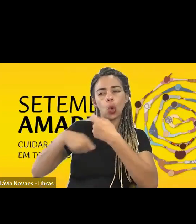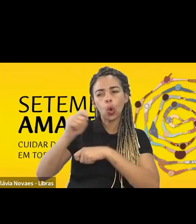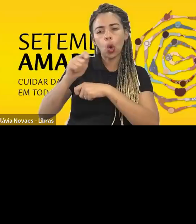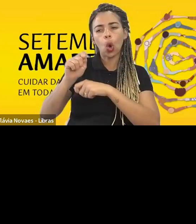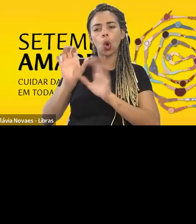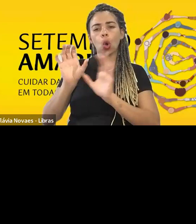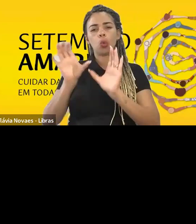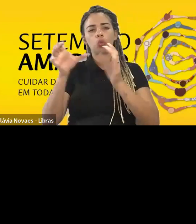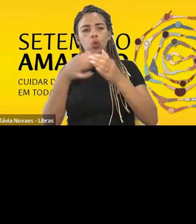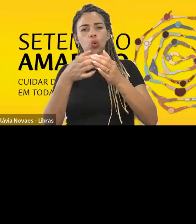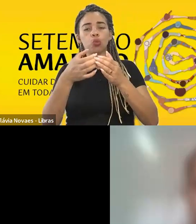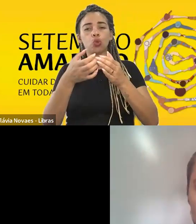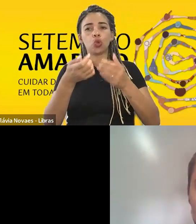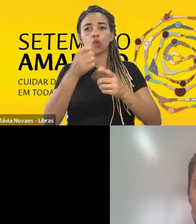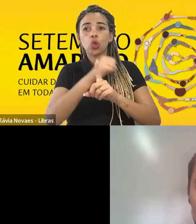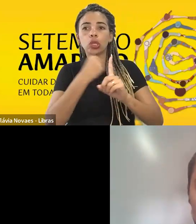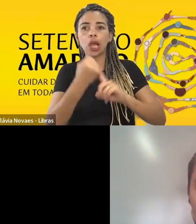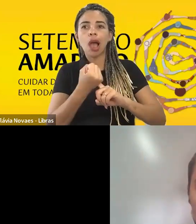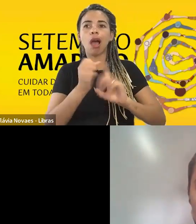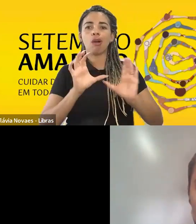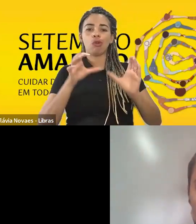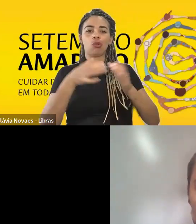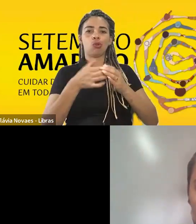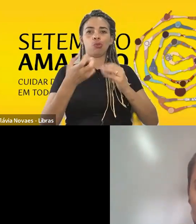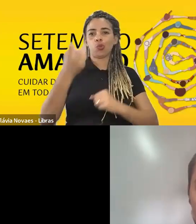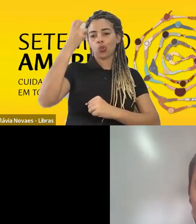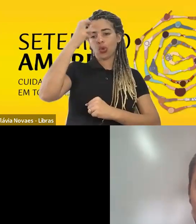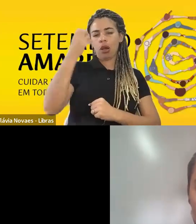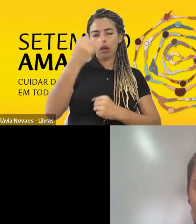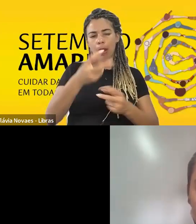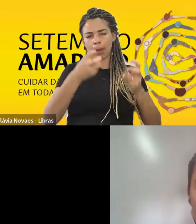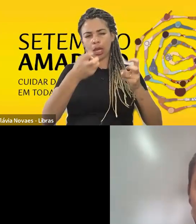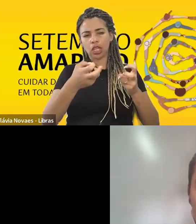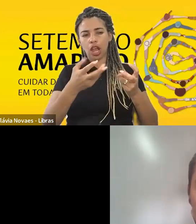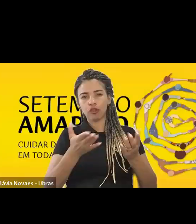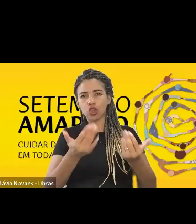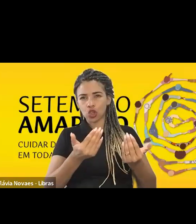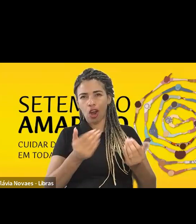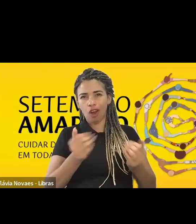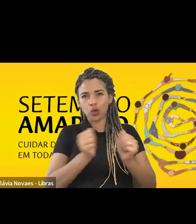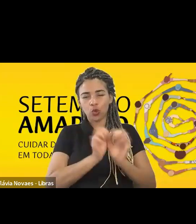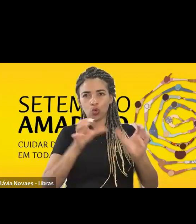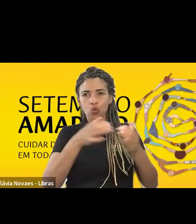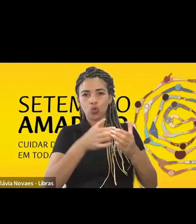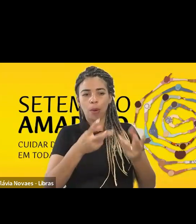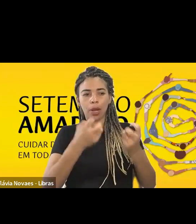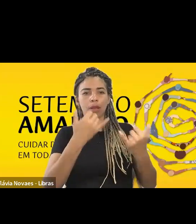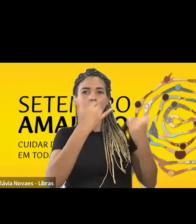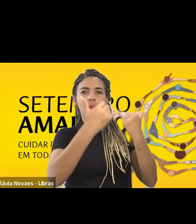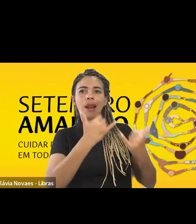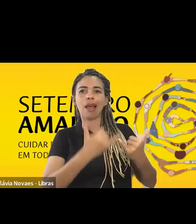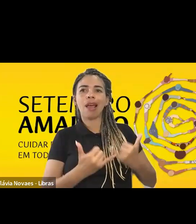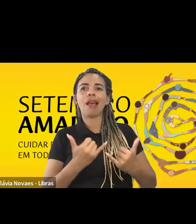cultural e assim por diante. Quando a gente olha os adolescentes reunidos, vocês vão ver uma cópia,